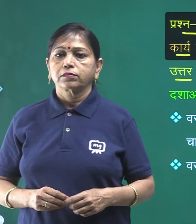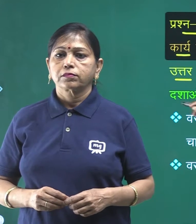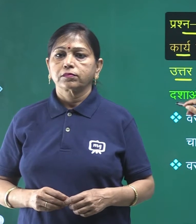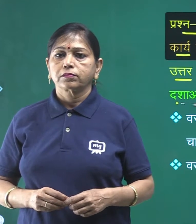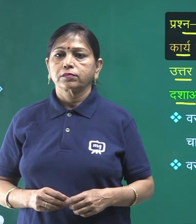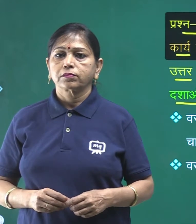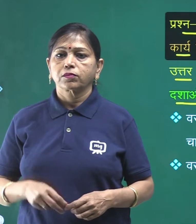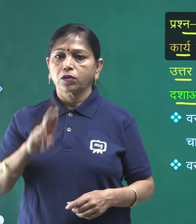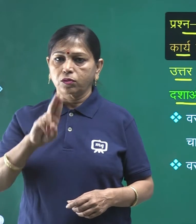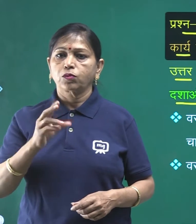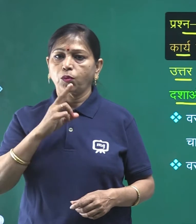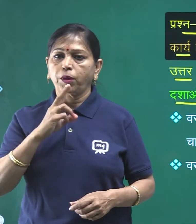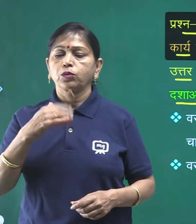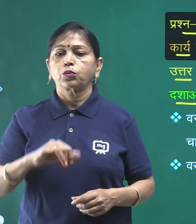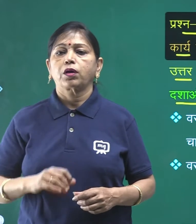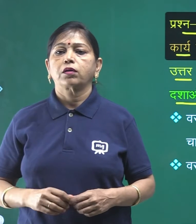दो दशाओं का